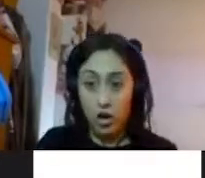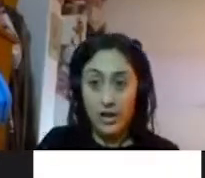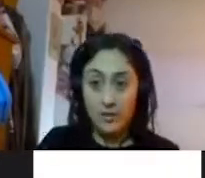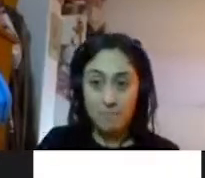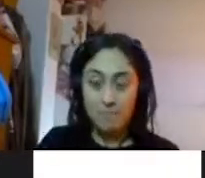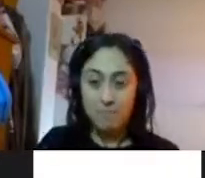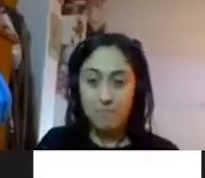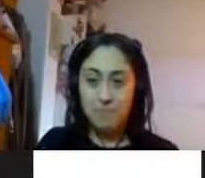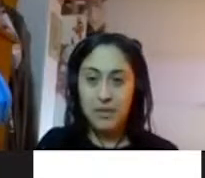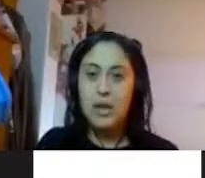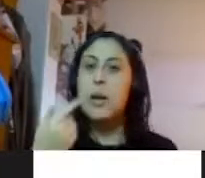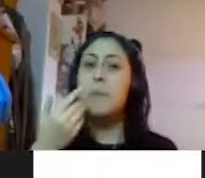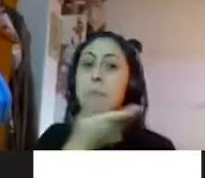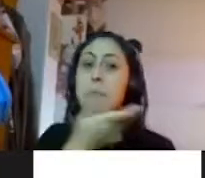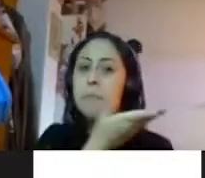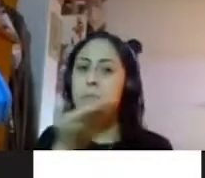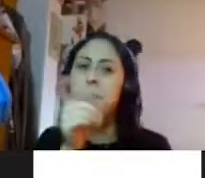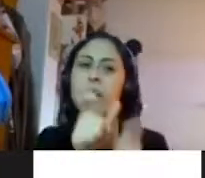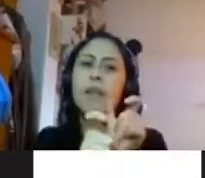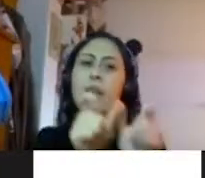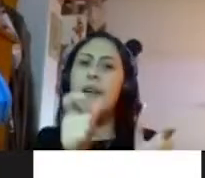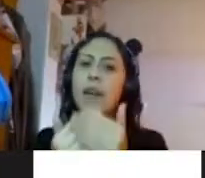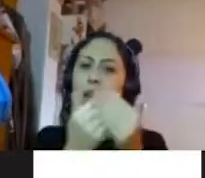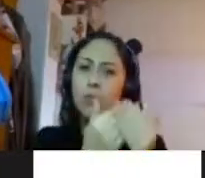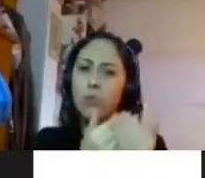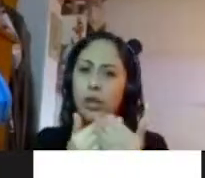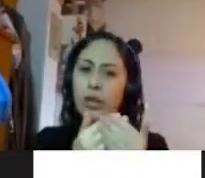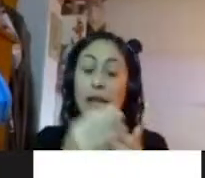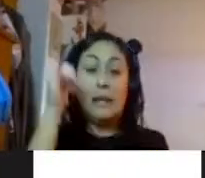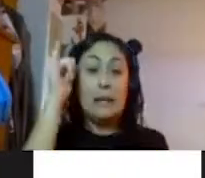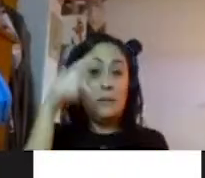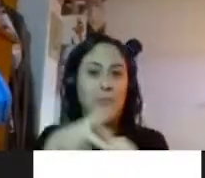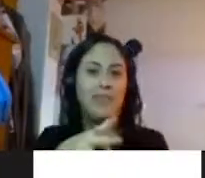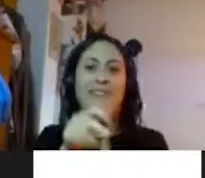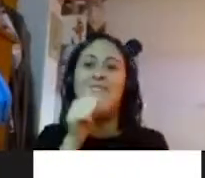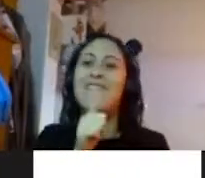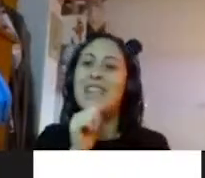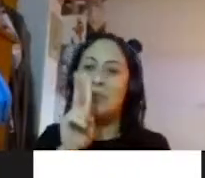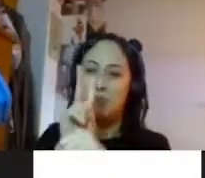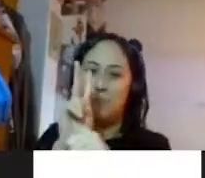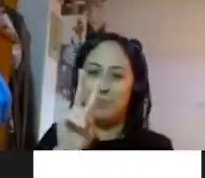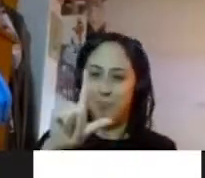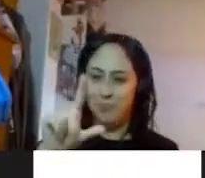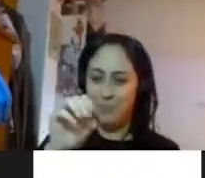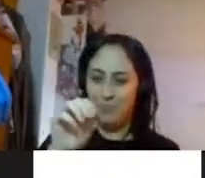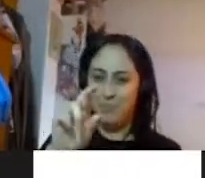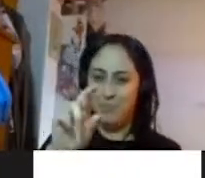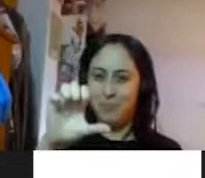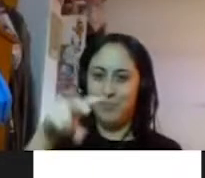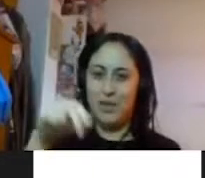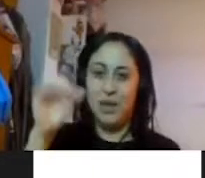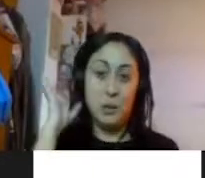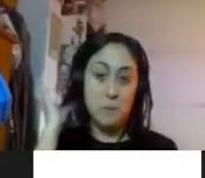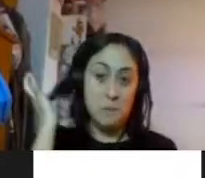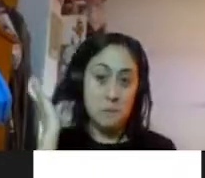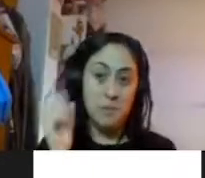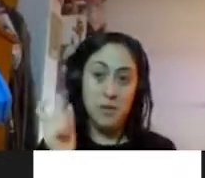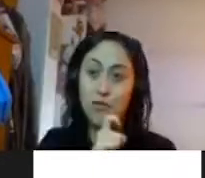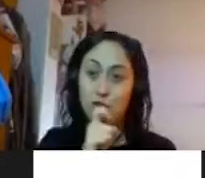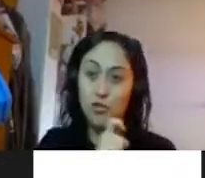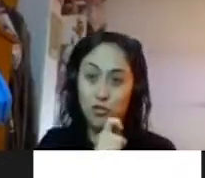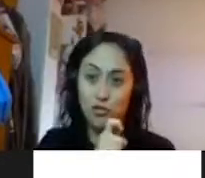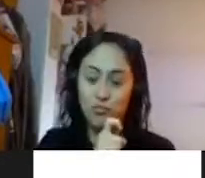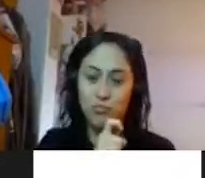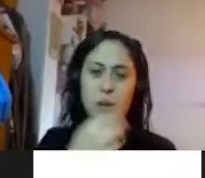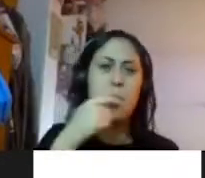y nuestros estudiantes. Perdón, nos queda Lorena antes de hacer las preguntas de manera general. Ya vamos a esperar a que